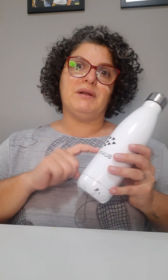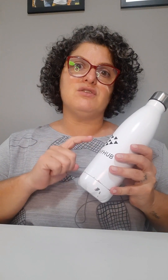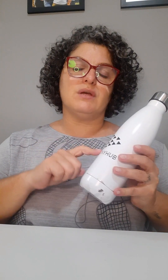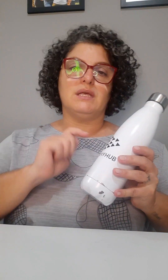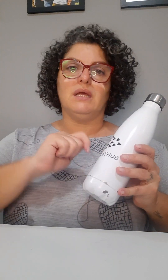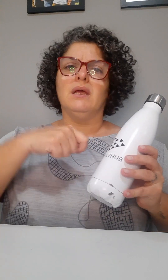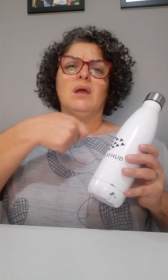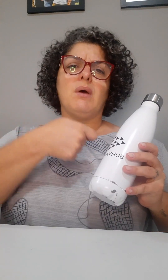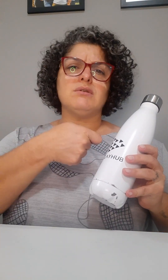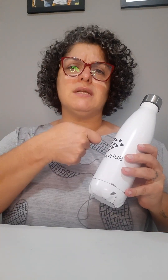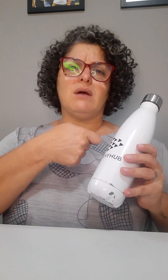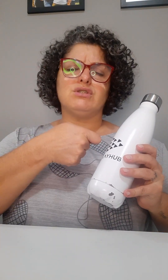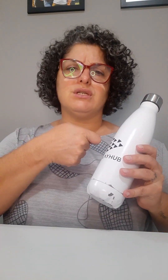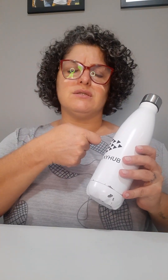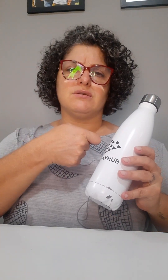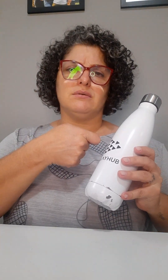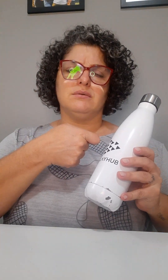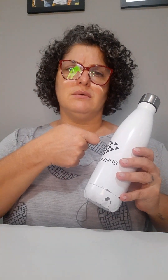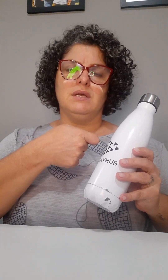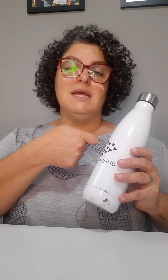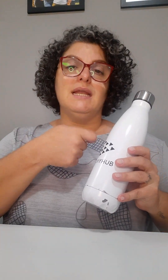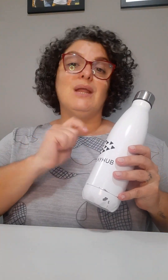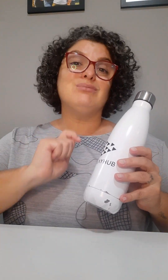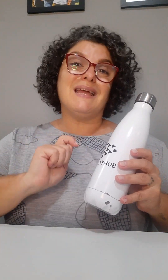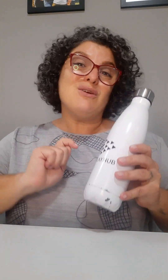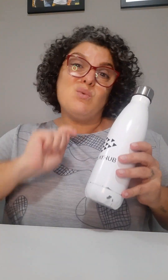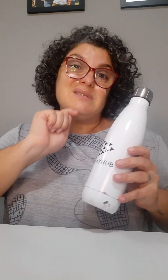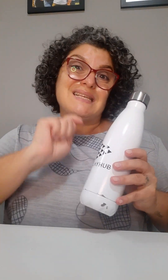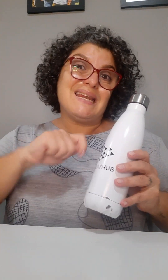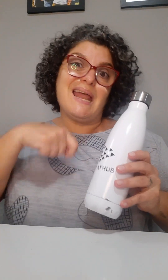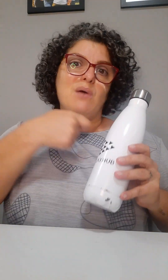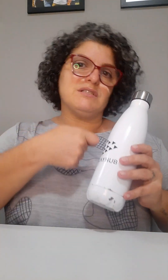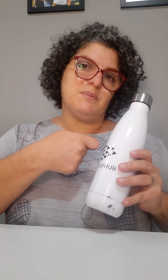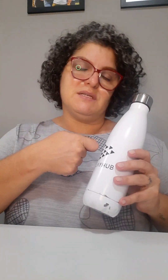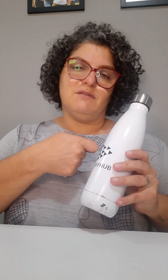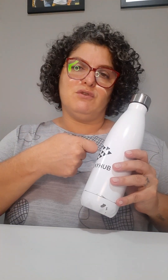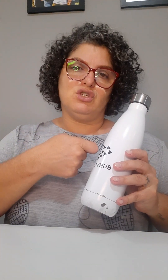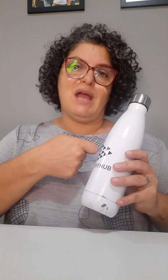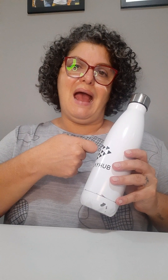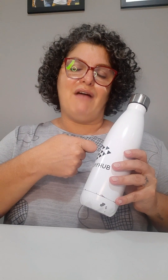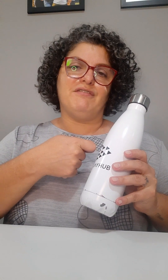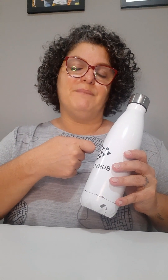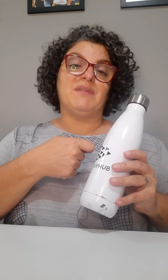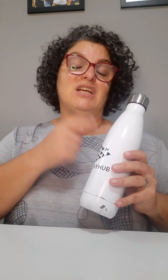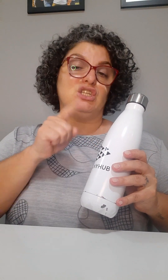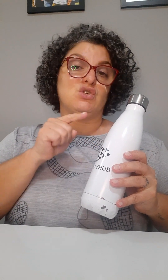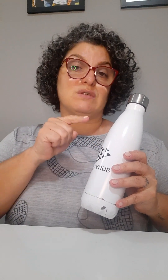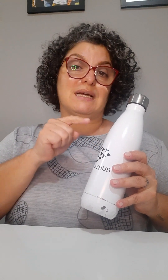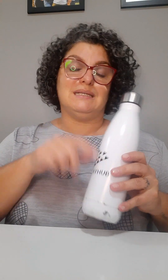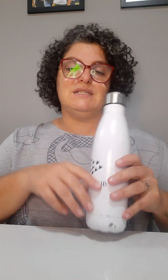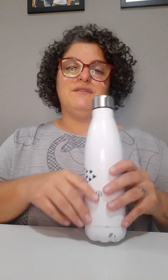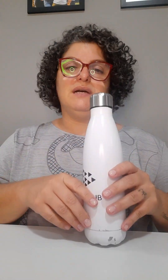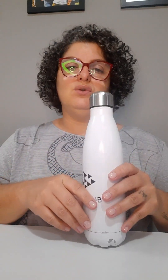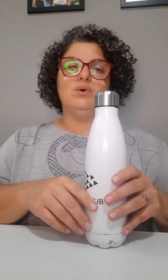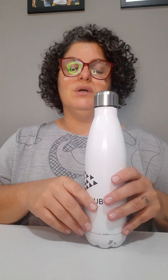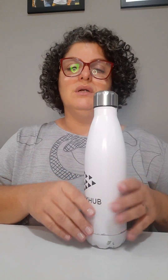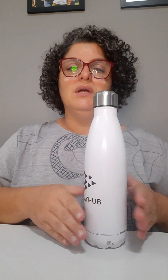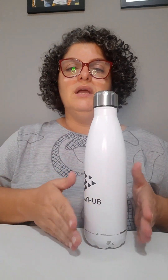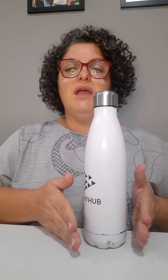isso aqui. Qual o sinal disso? Não tem um sinal específico de garrafa. A gente usa classificador. Eu